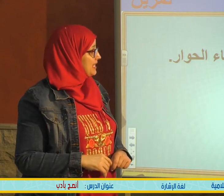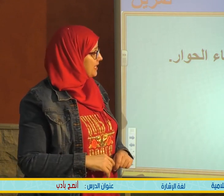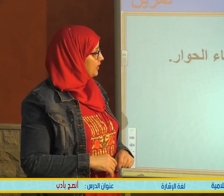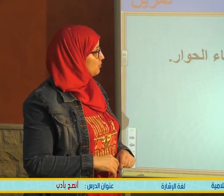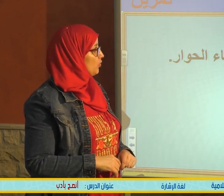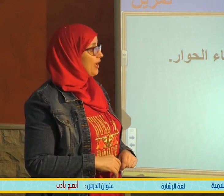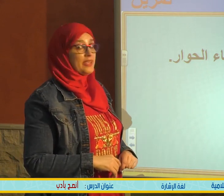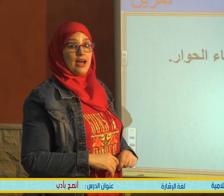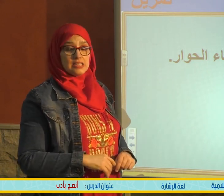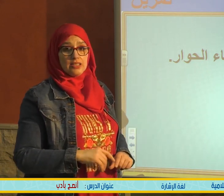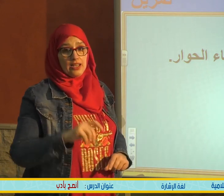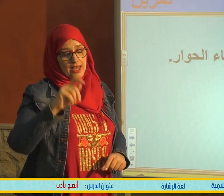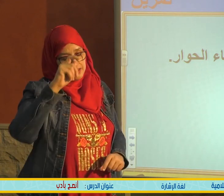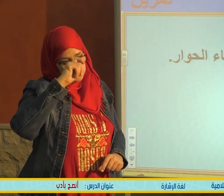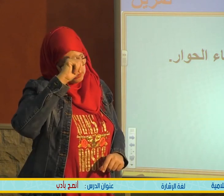أحترم رأي أصدقائي.